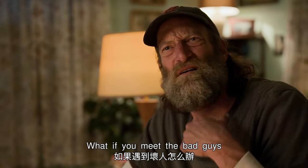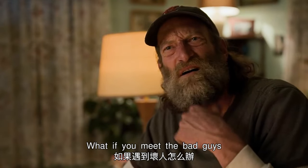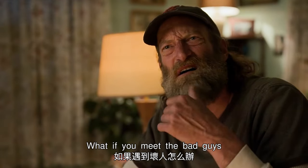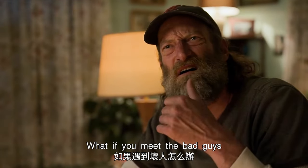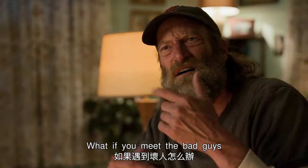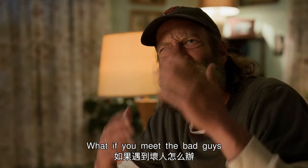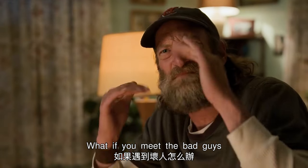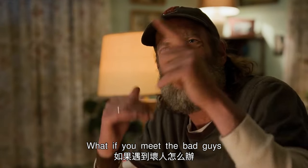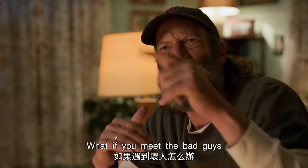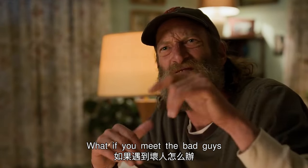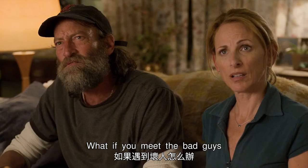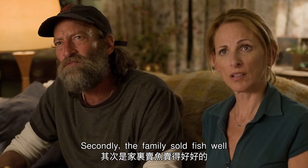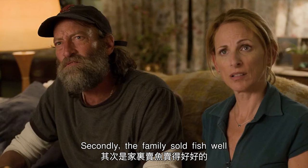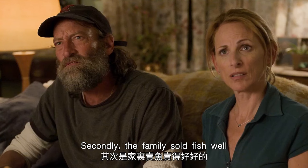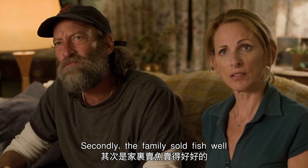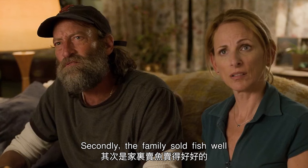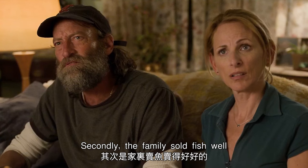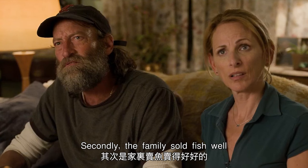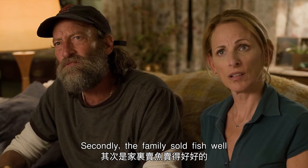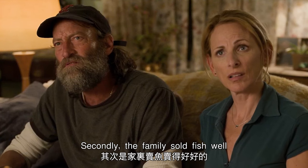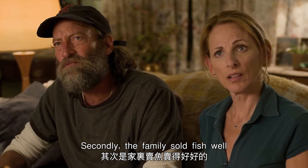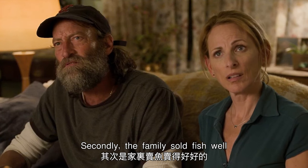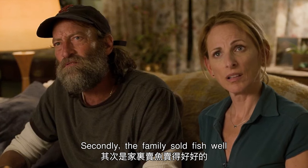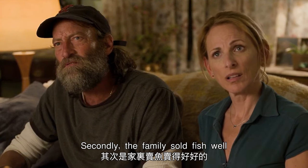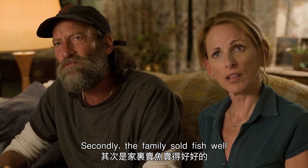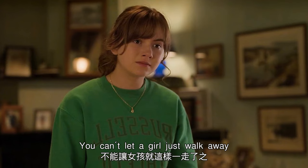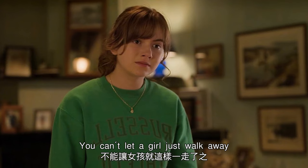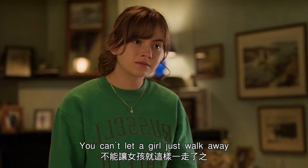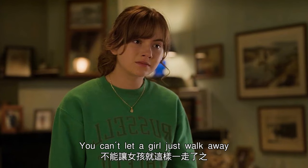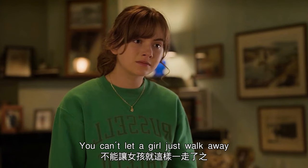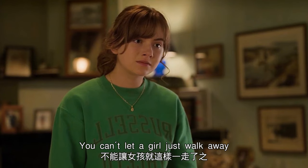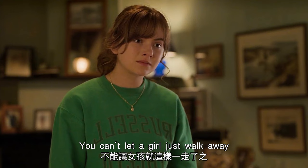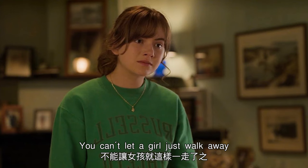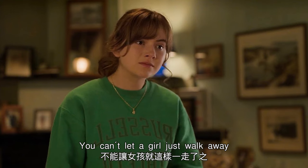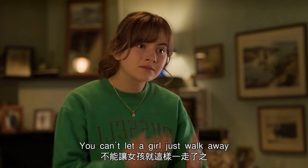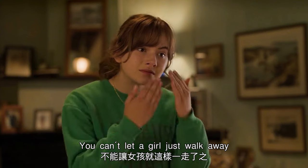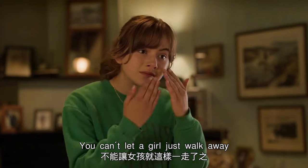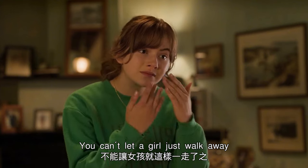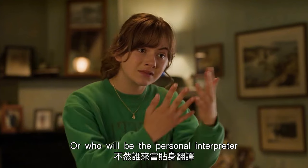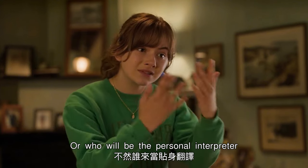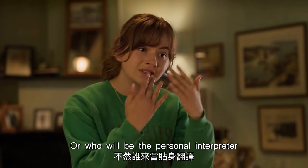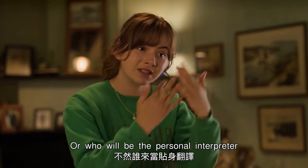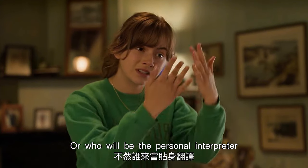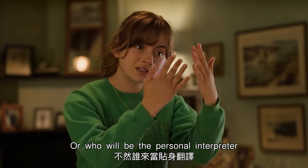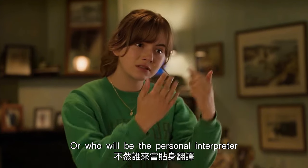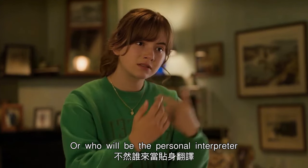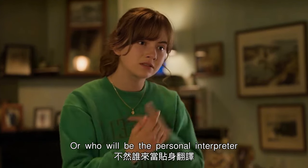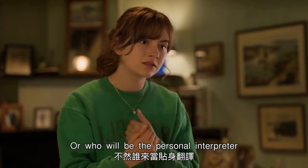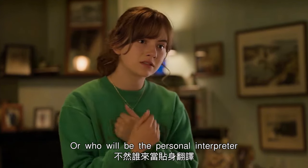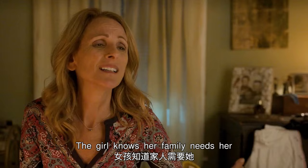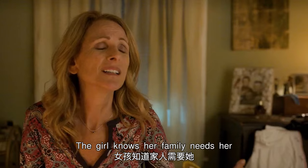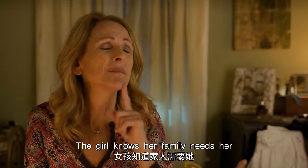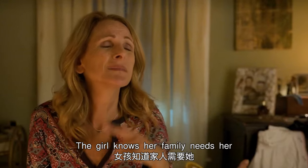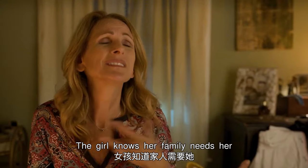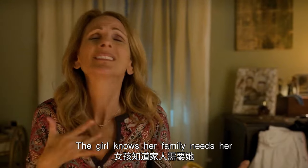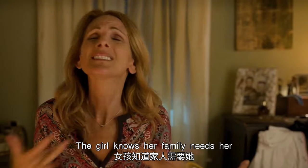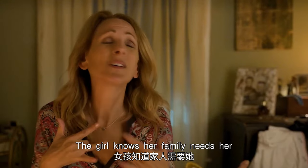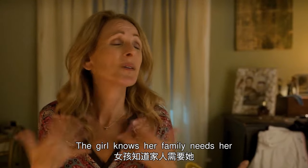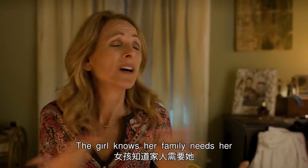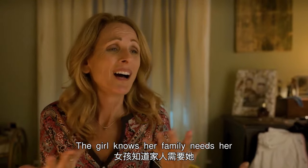如果遇到坏人怎么办其次是家里卖鱼卖得好好的不能让女孩就这样一走了之不然谁来当贴身翻译女孩知道家人需要她